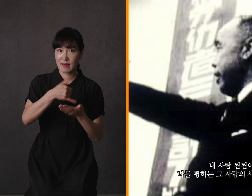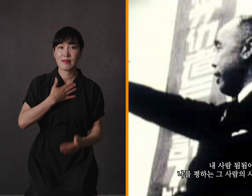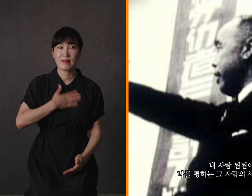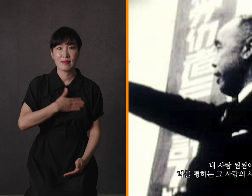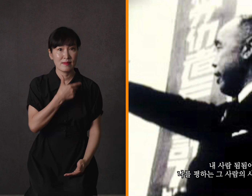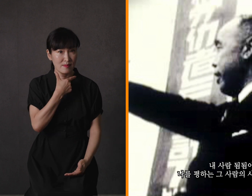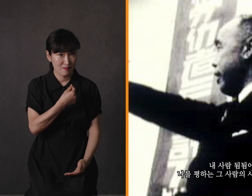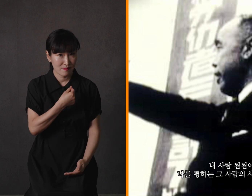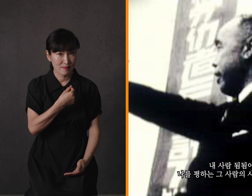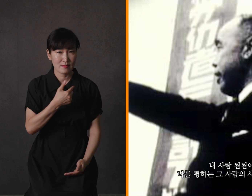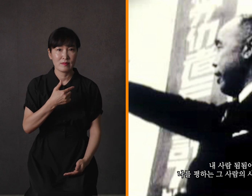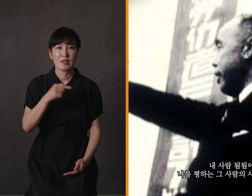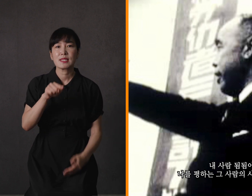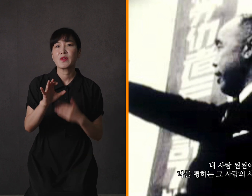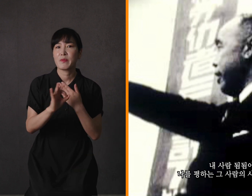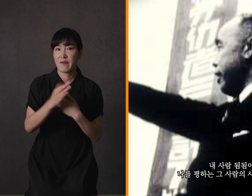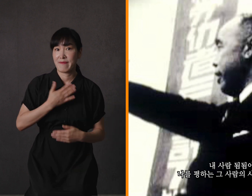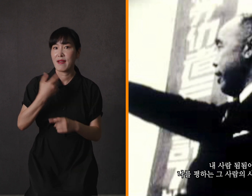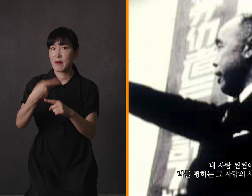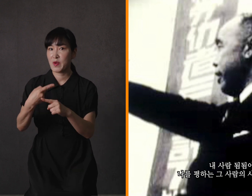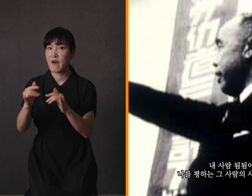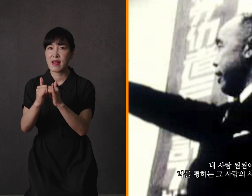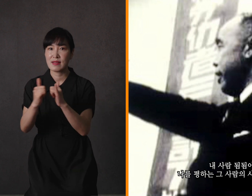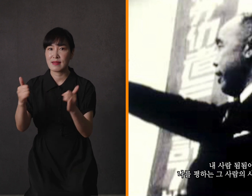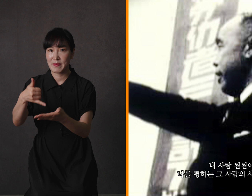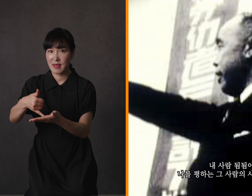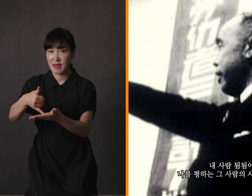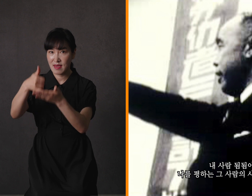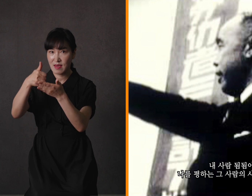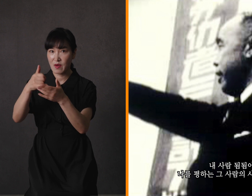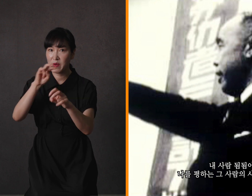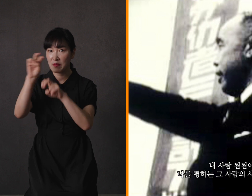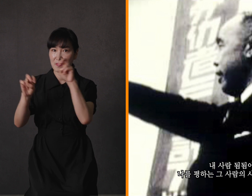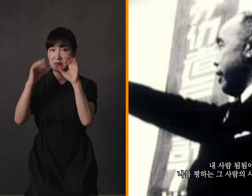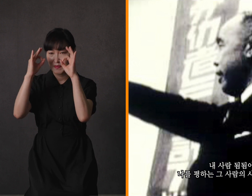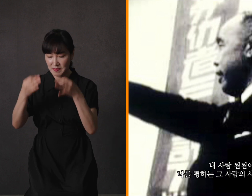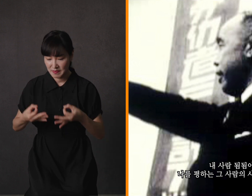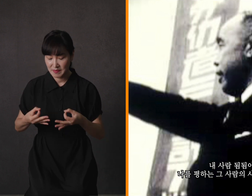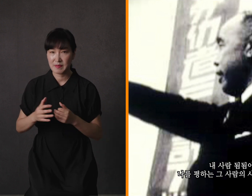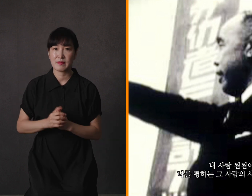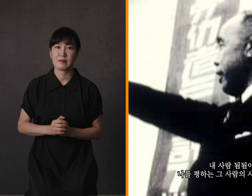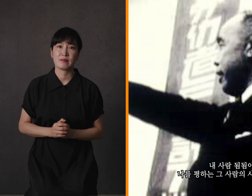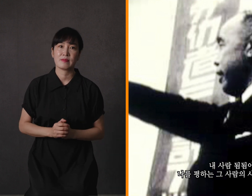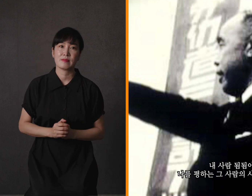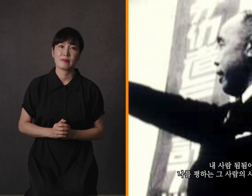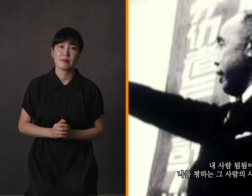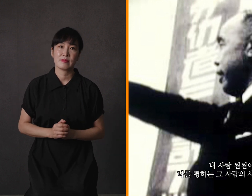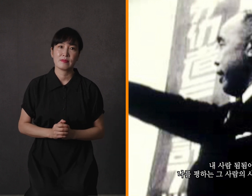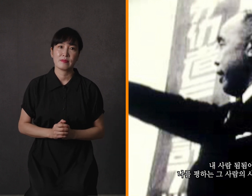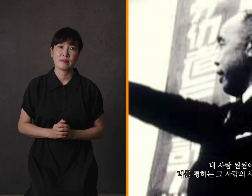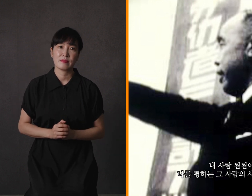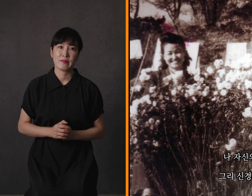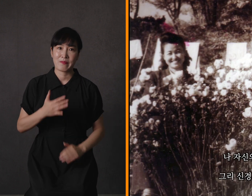내 사람 됨됨이에 대해 참으로 알고자 한다면 나를 평하는 그 사람의 사람됨을 먼저 살펴보도록